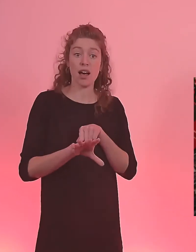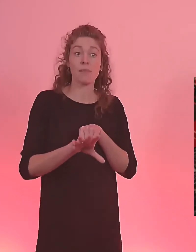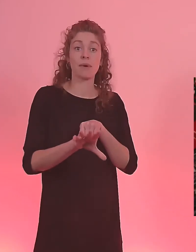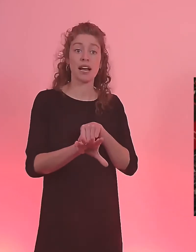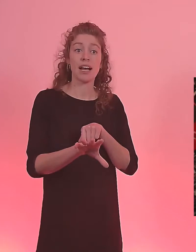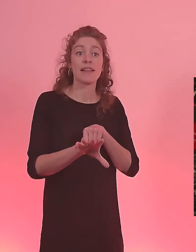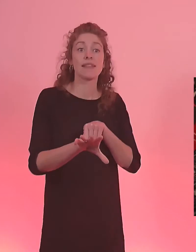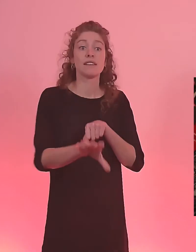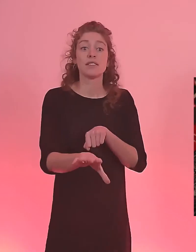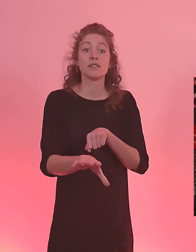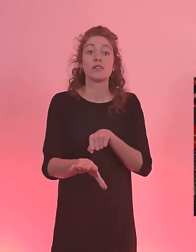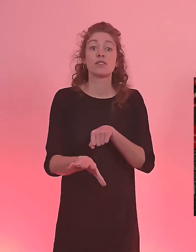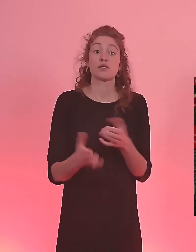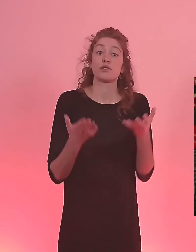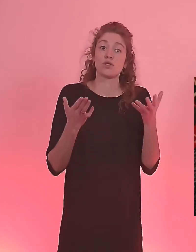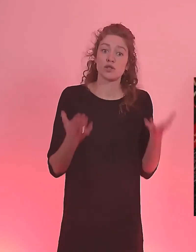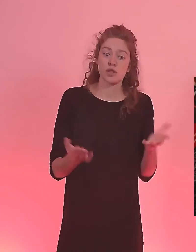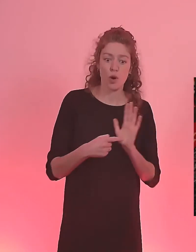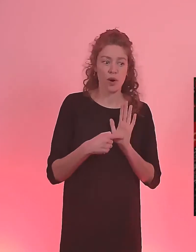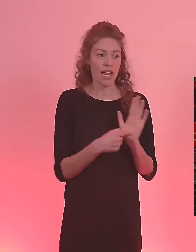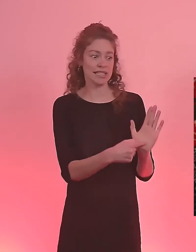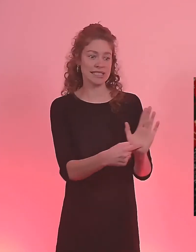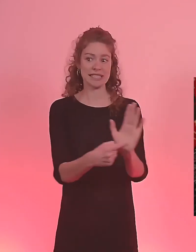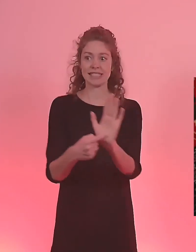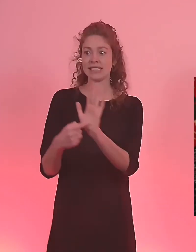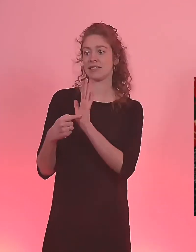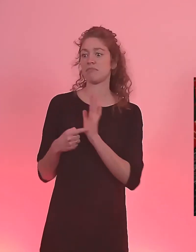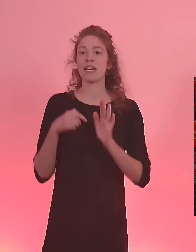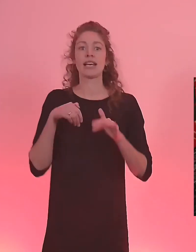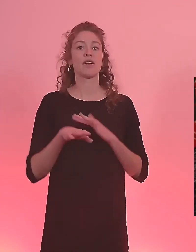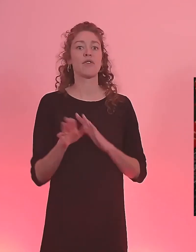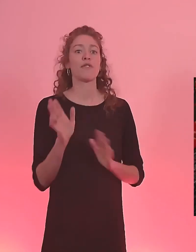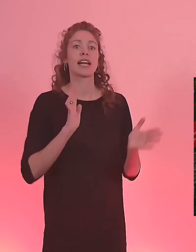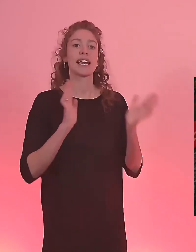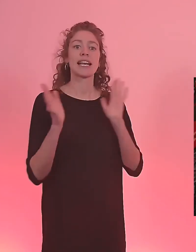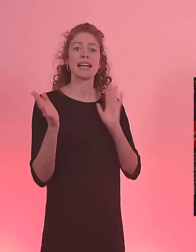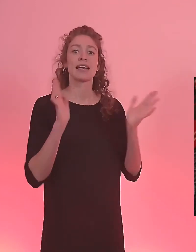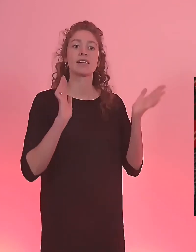je licht laat, zo laat jij je zien in het verkeer.